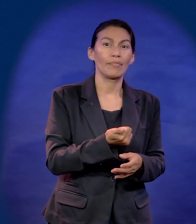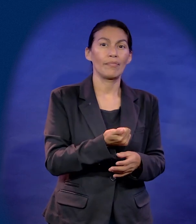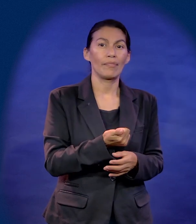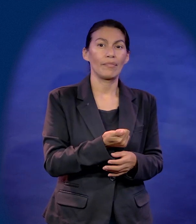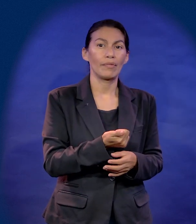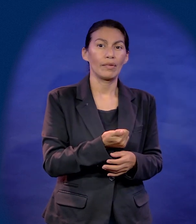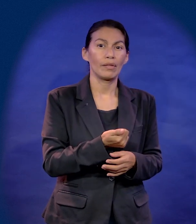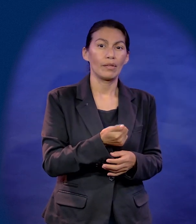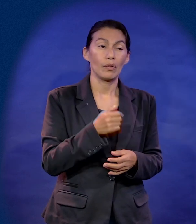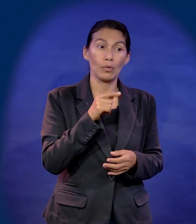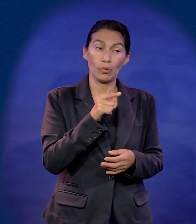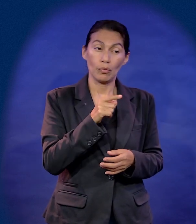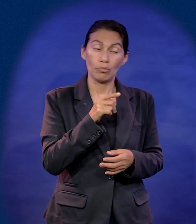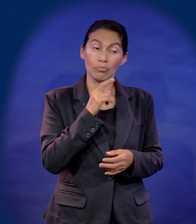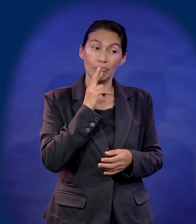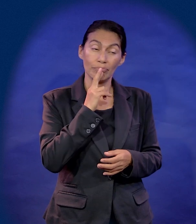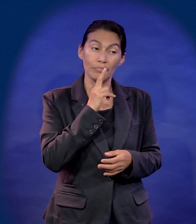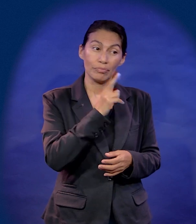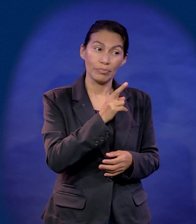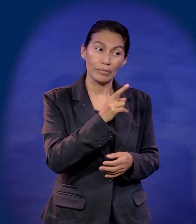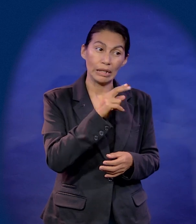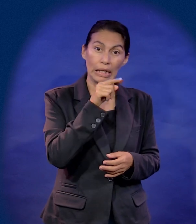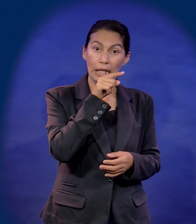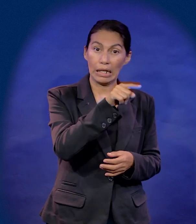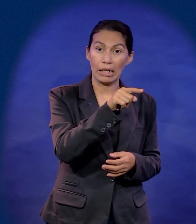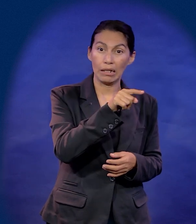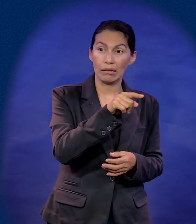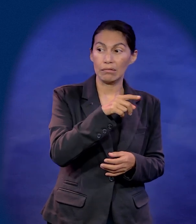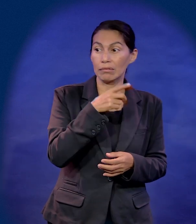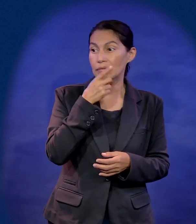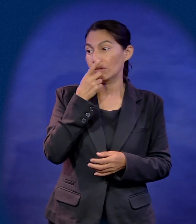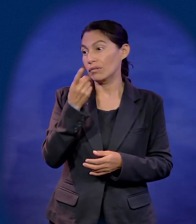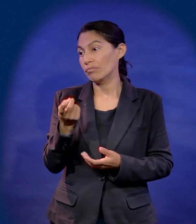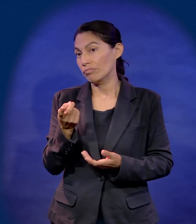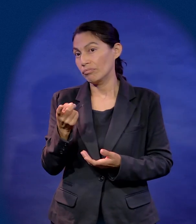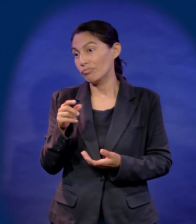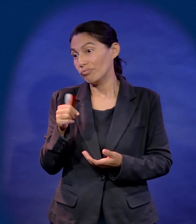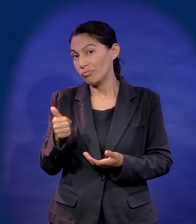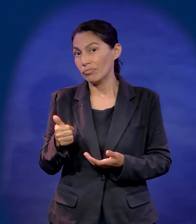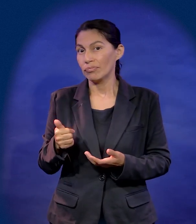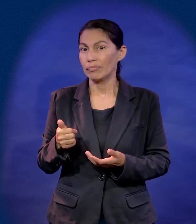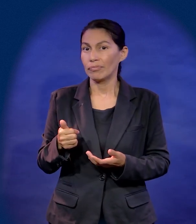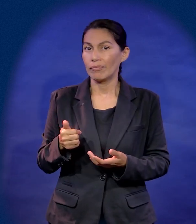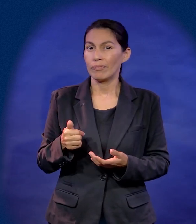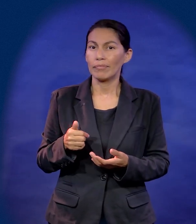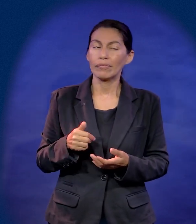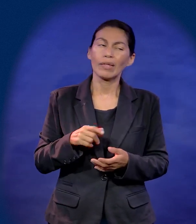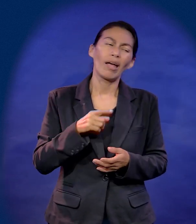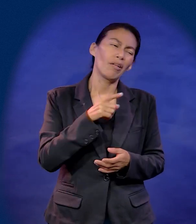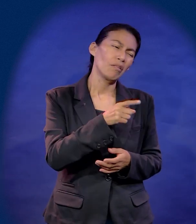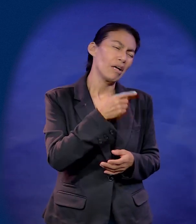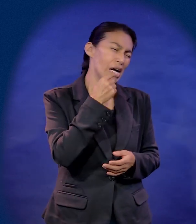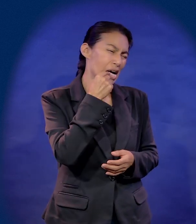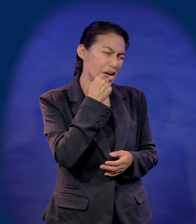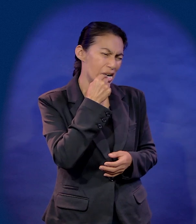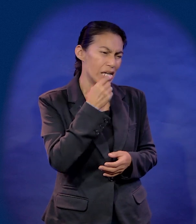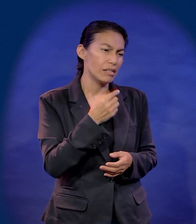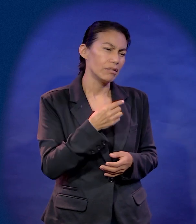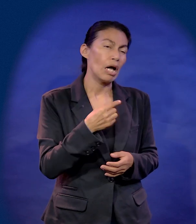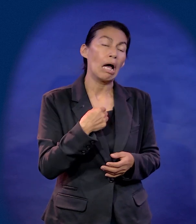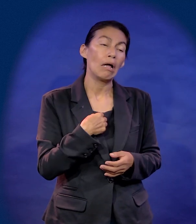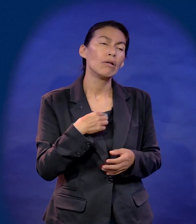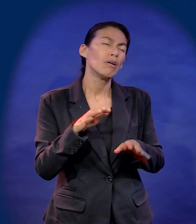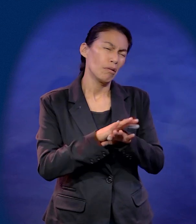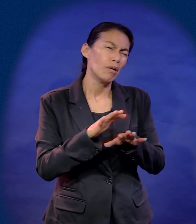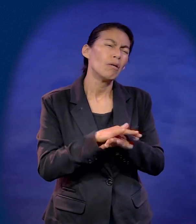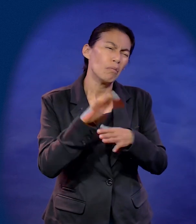preciso momento no tiene respuesta. ¿Por qué? Porque no importa lo que tú respondas, él lo va a refutar.